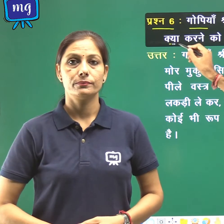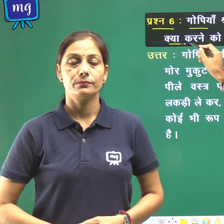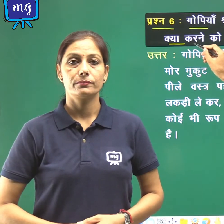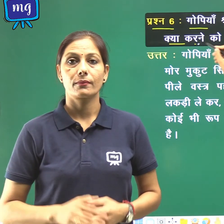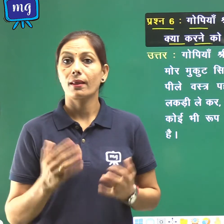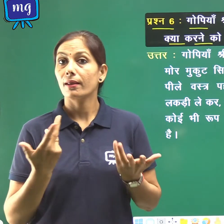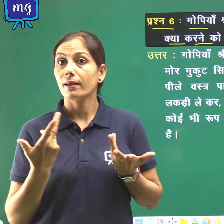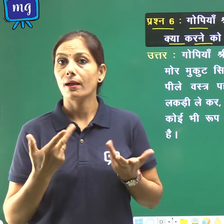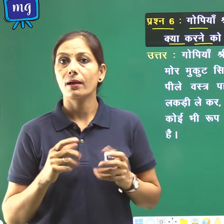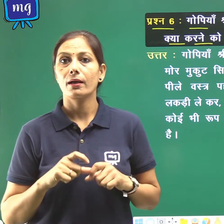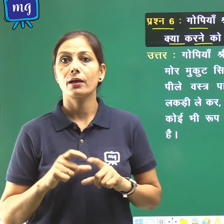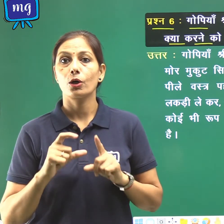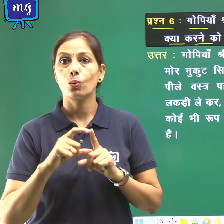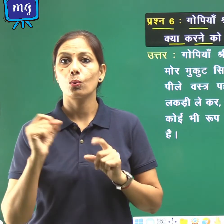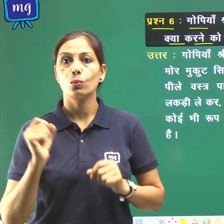क्या करने को